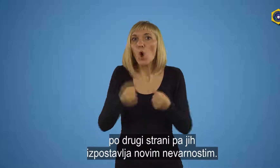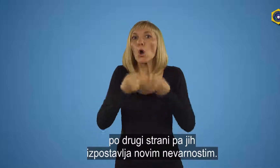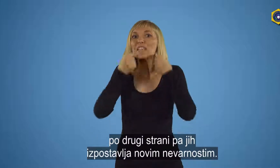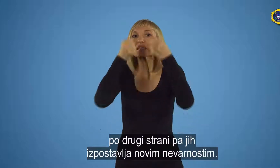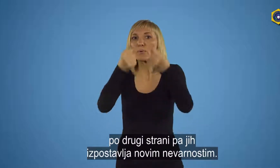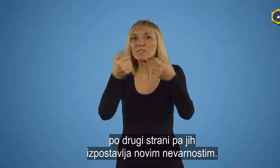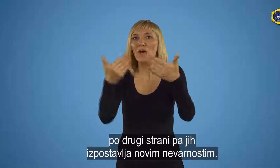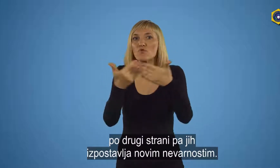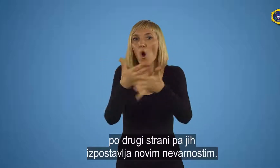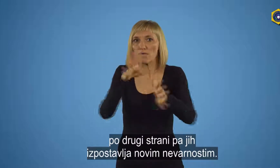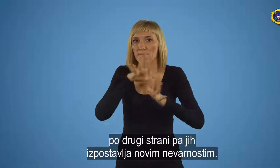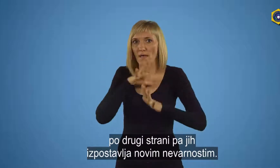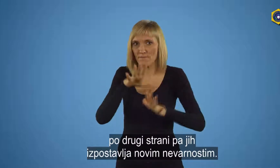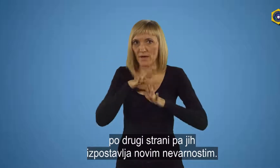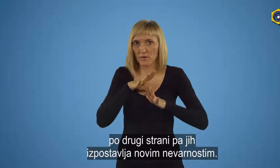nevarnostim.